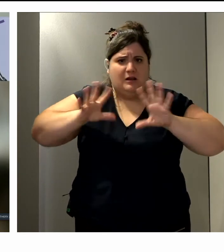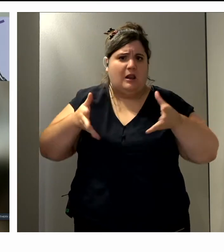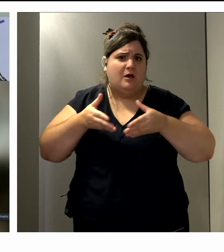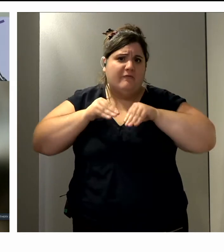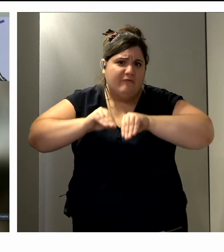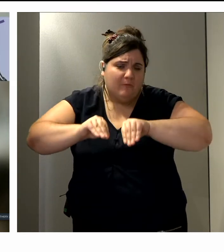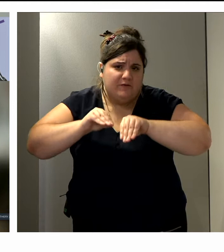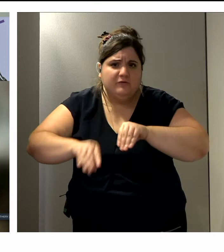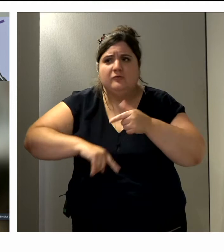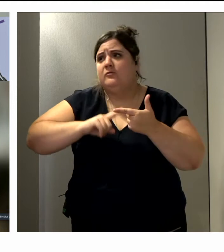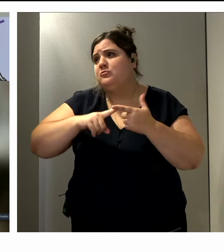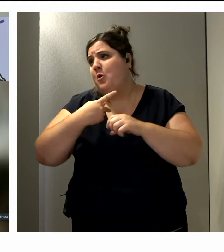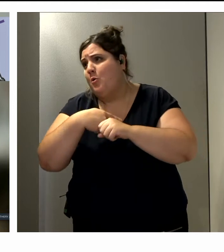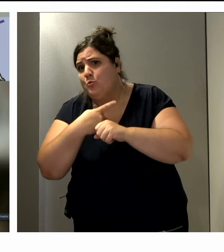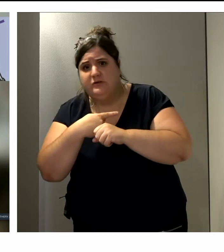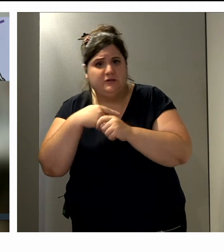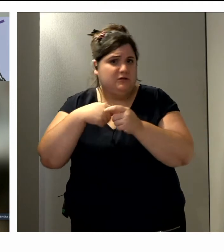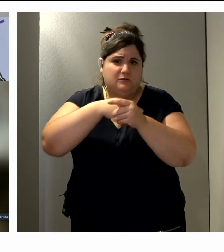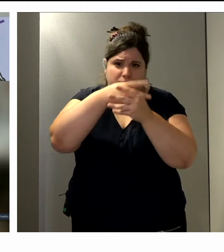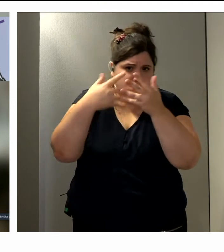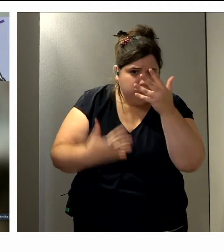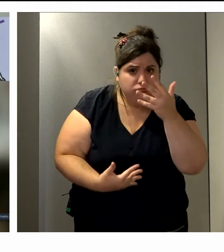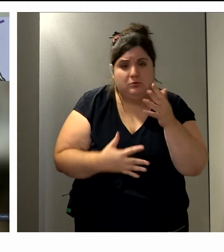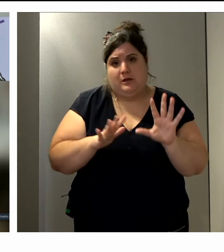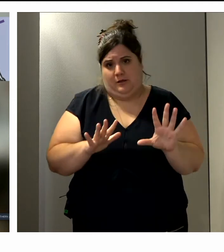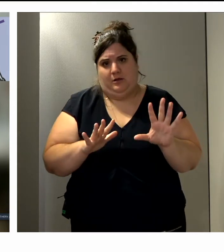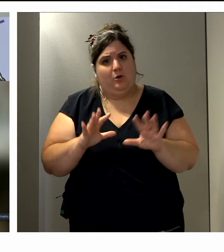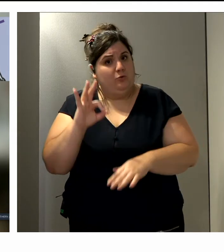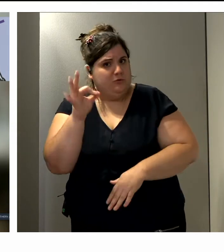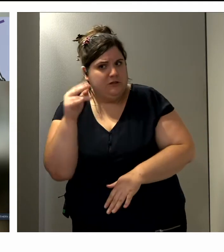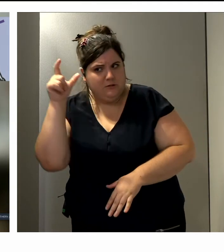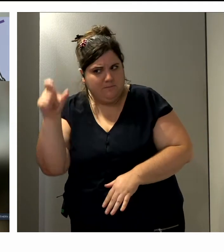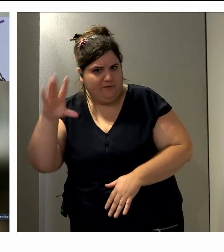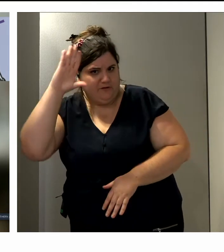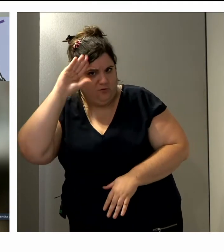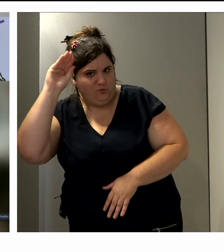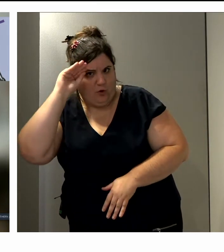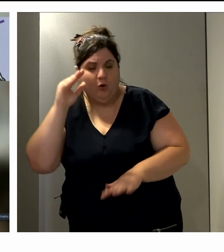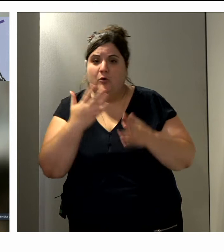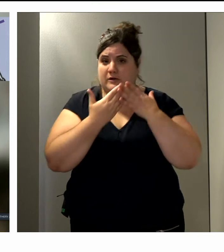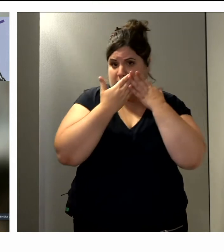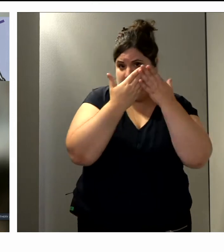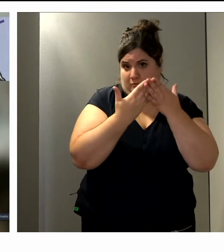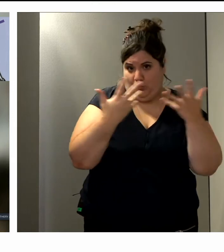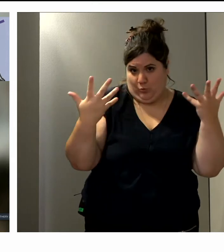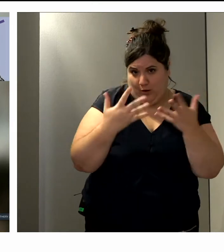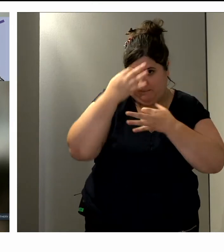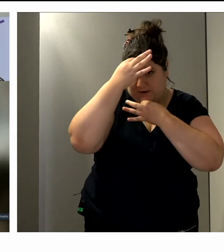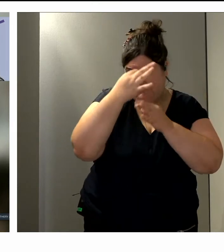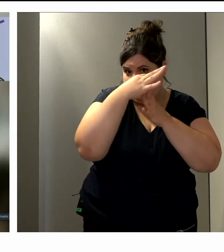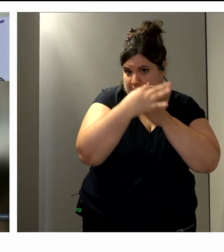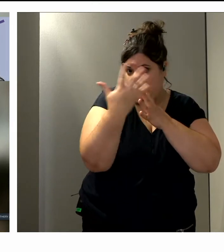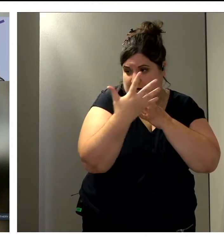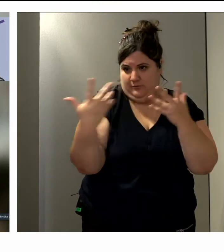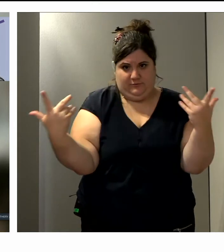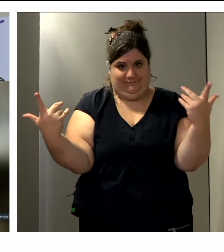une adéquation entre les parcours des étudiants et leur type de trouble. Effectivement, comme évoqué précédemment, quand vous apportez une